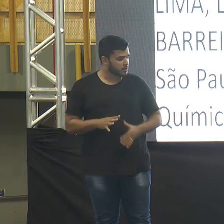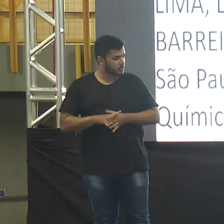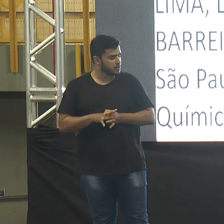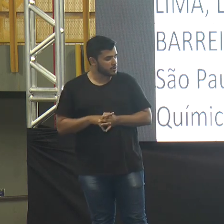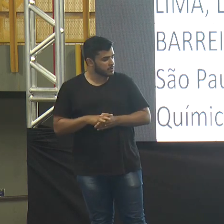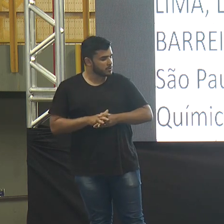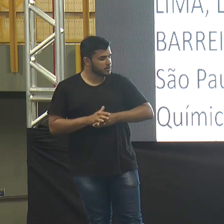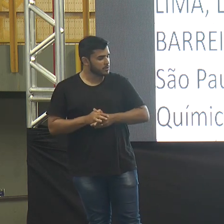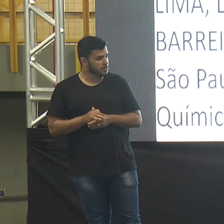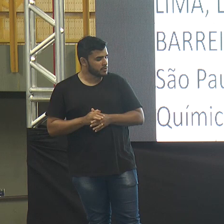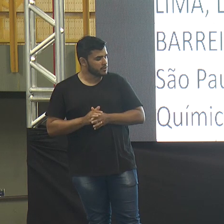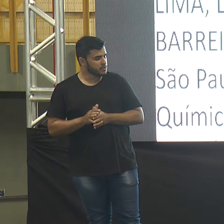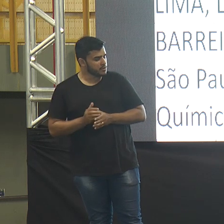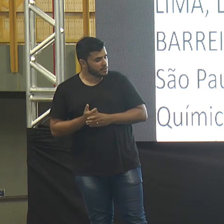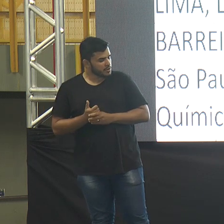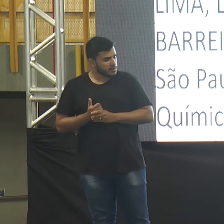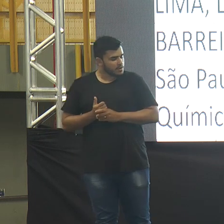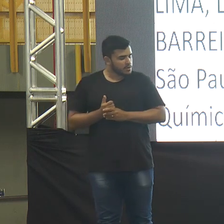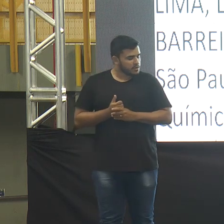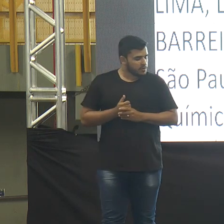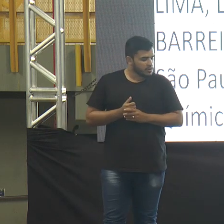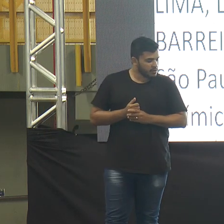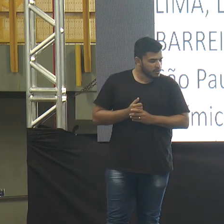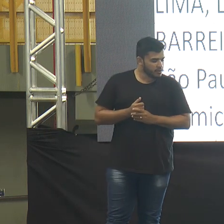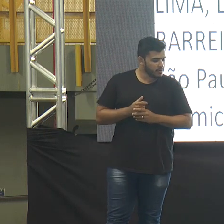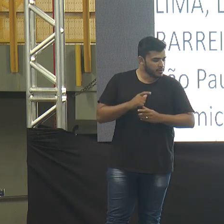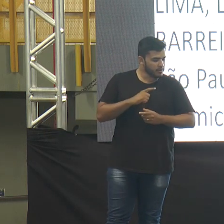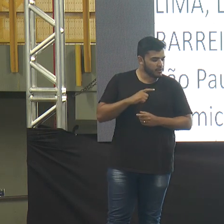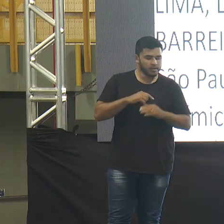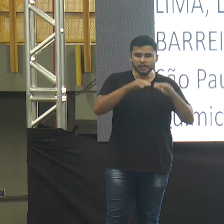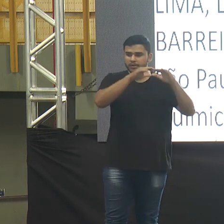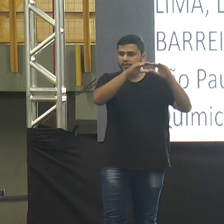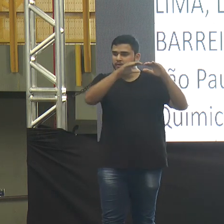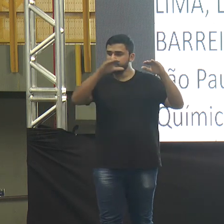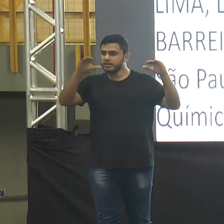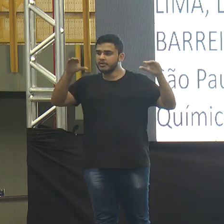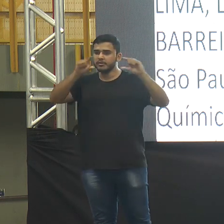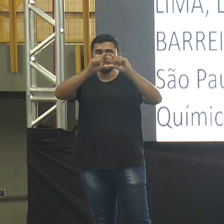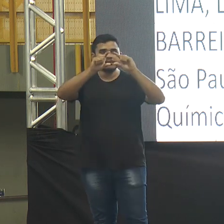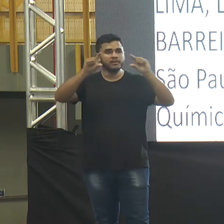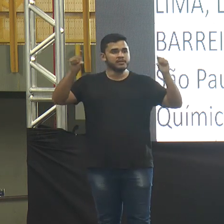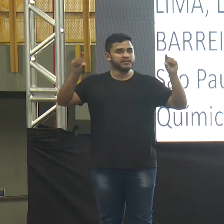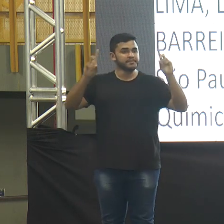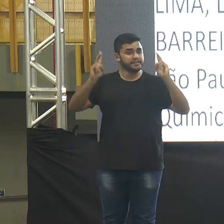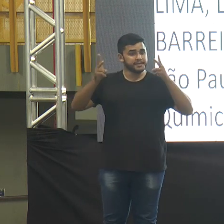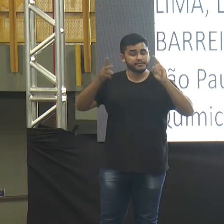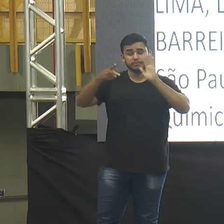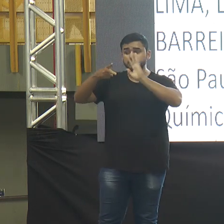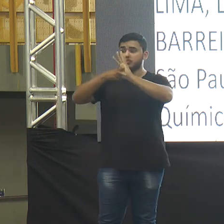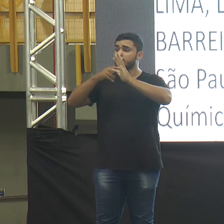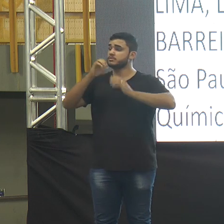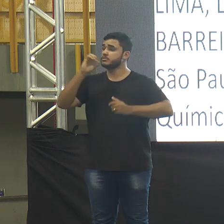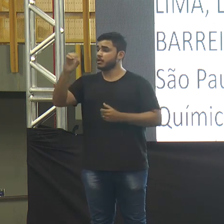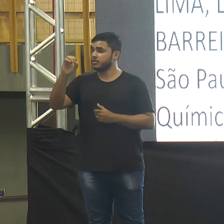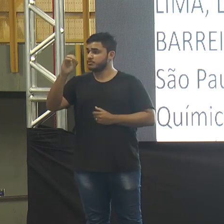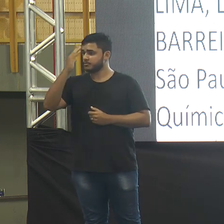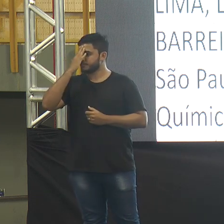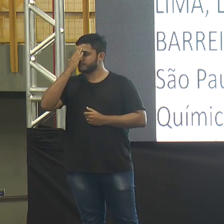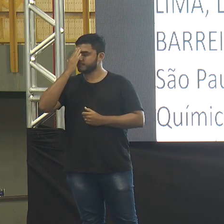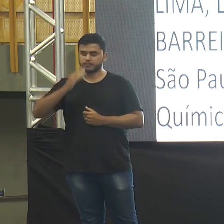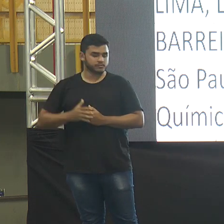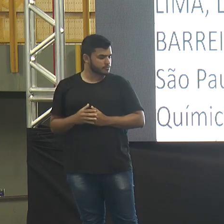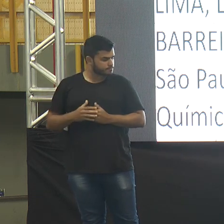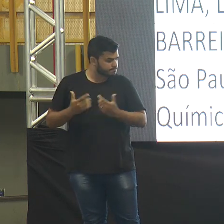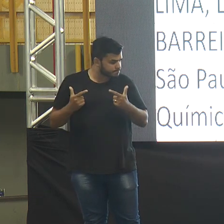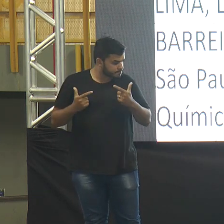ó, no sistema aberto, a massa final pode ser zero. Porque, olha bem, um negócio que